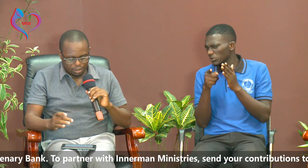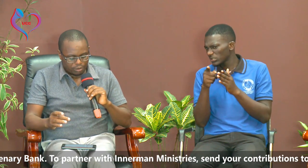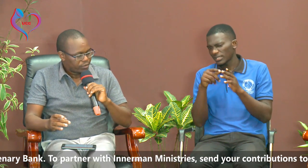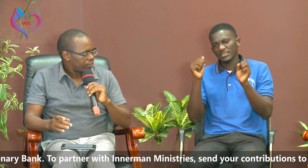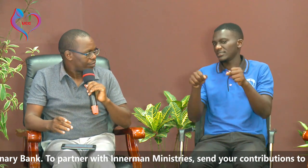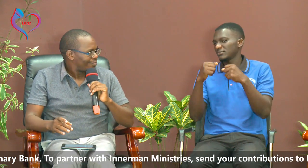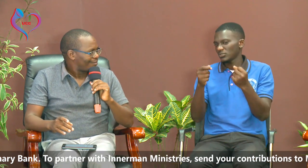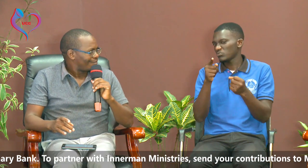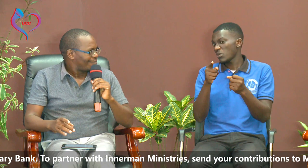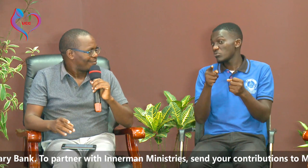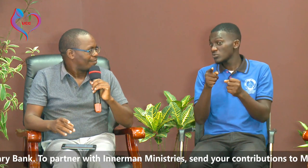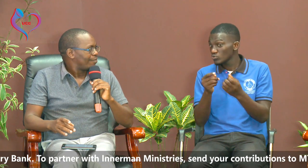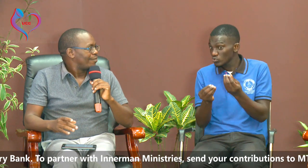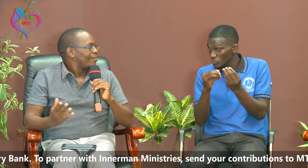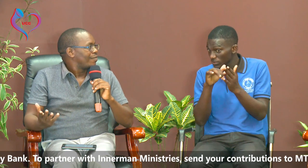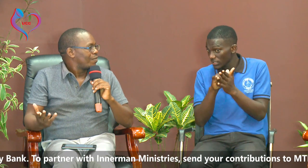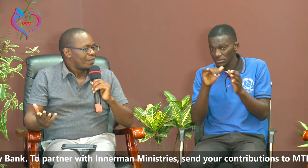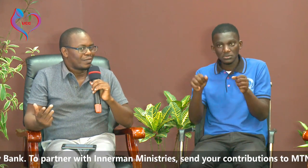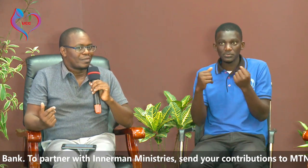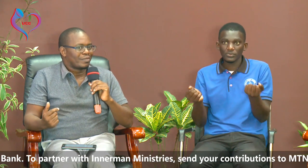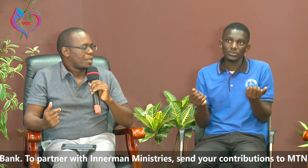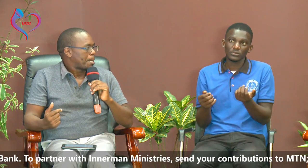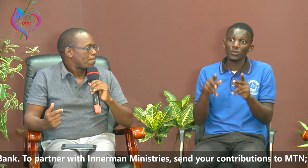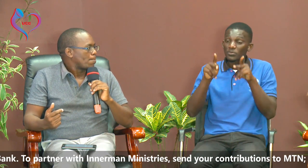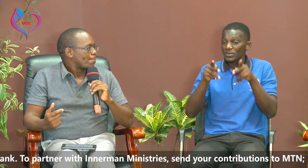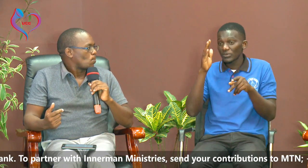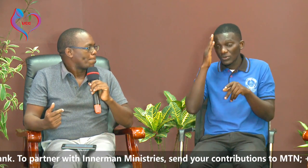kukikola. N'abantu bakutegedde. Tasa chikola echo.